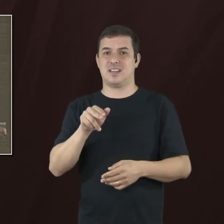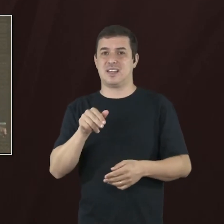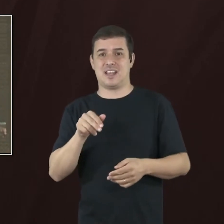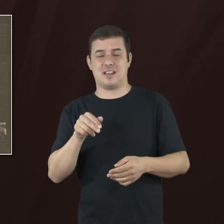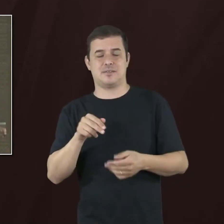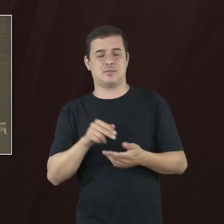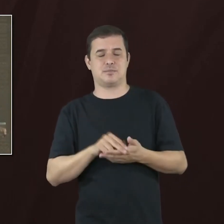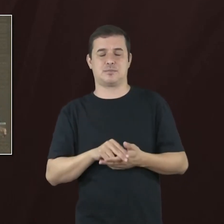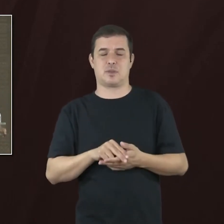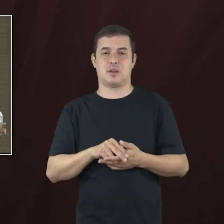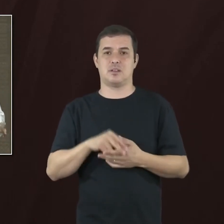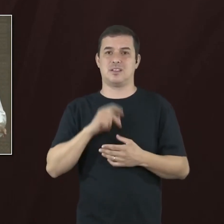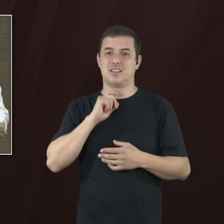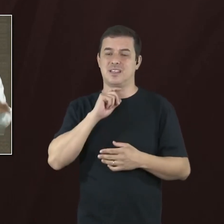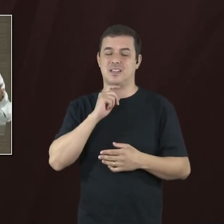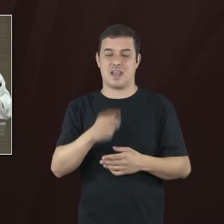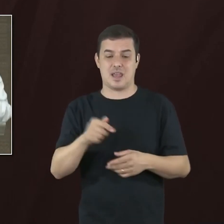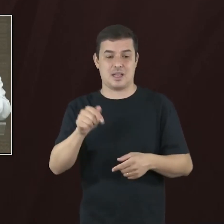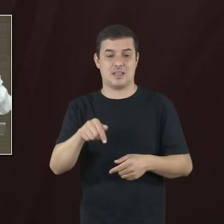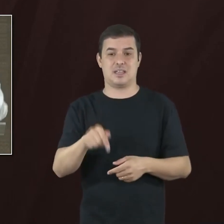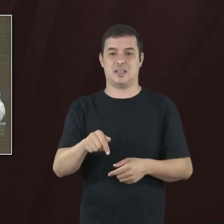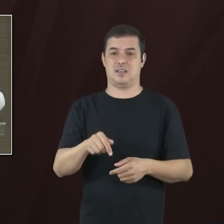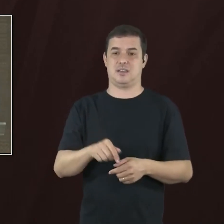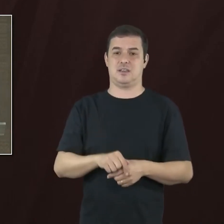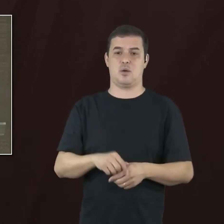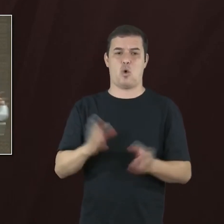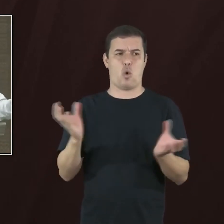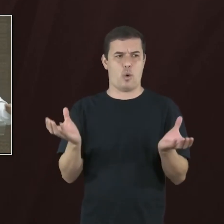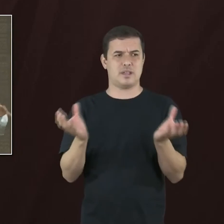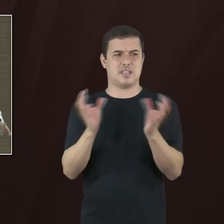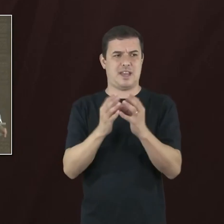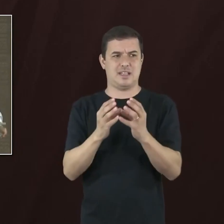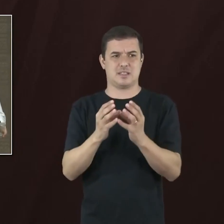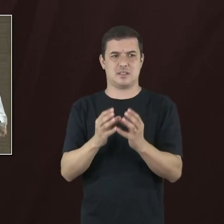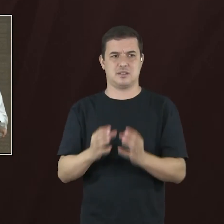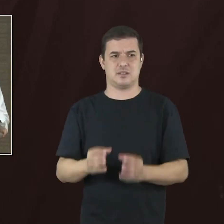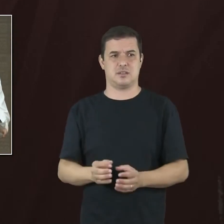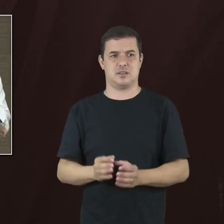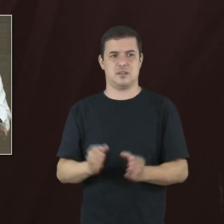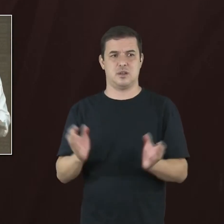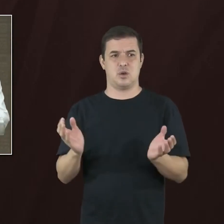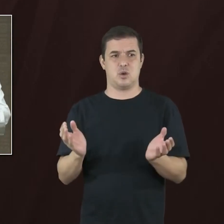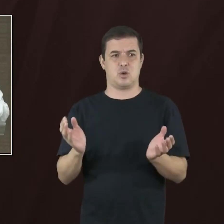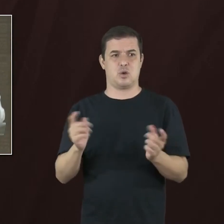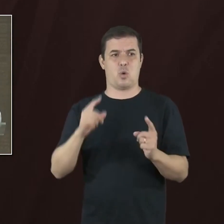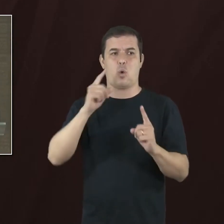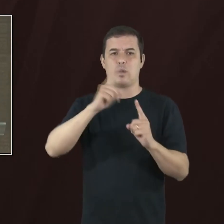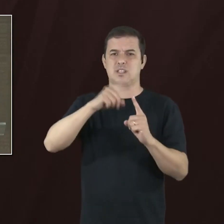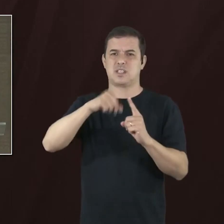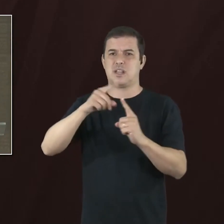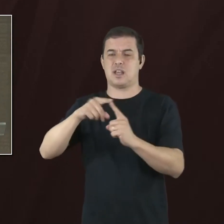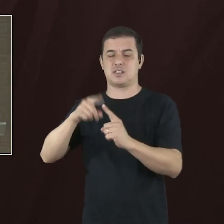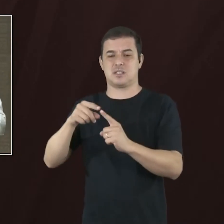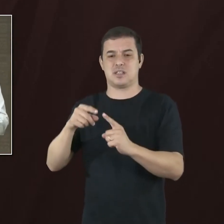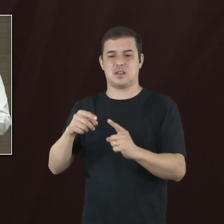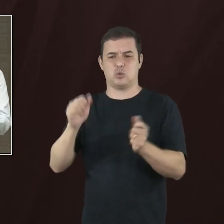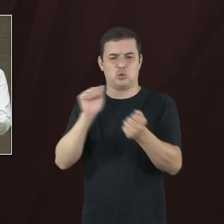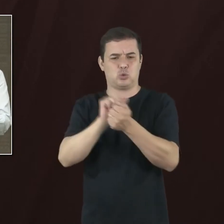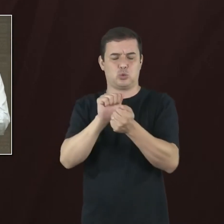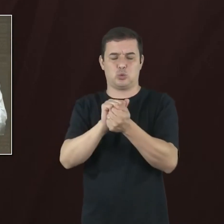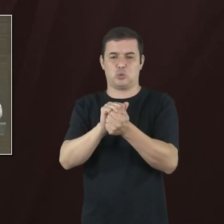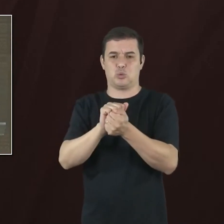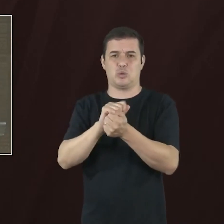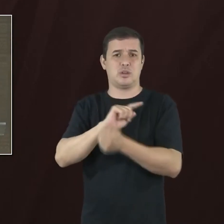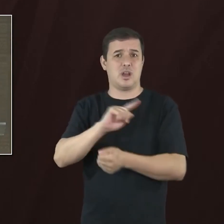acaso. E nós não estamos juntos também por acaso. Deus nos colocou juntos. Hoje, irmão,